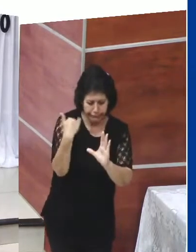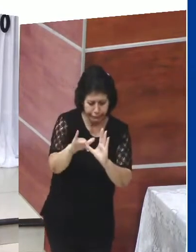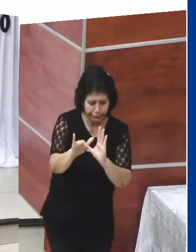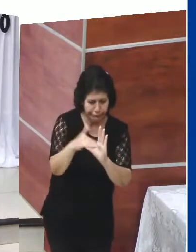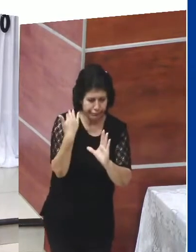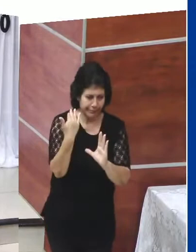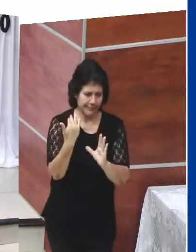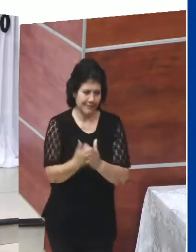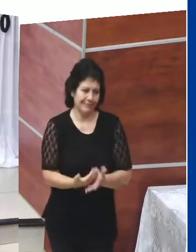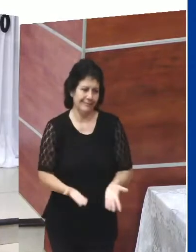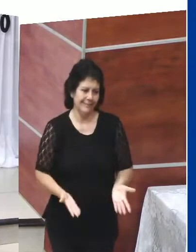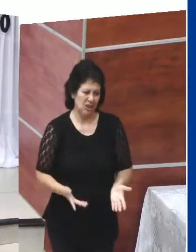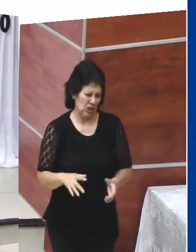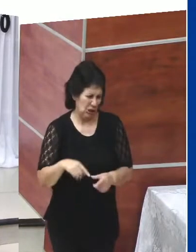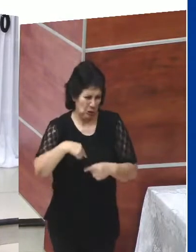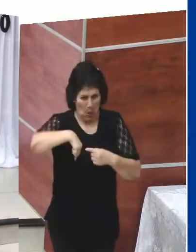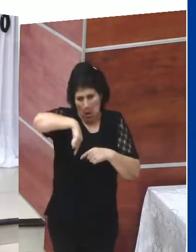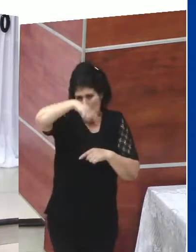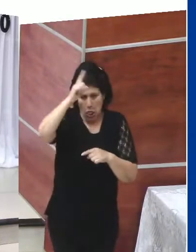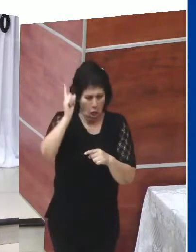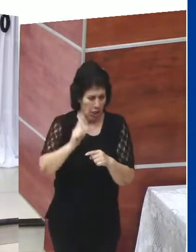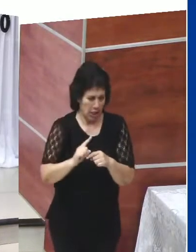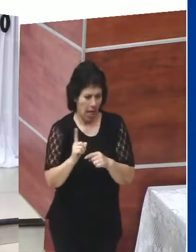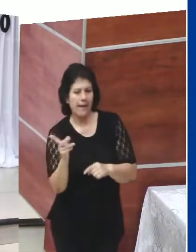Y aprieta